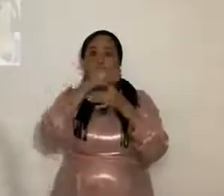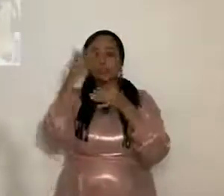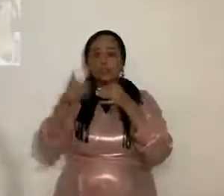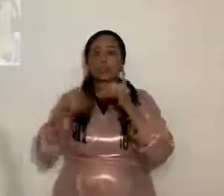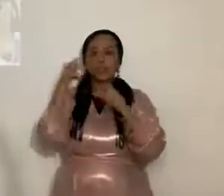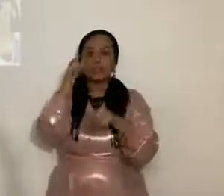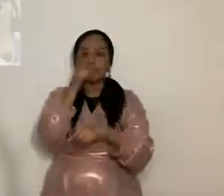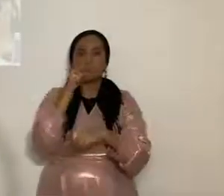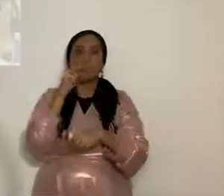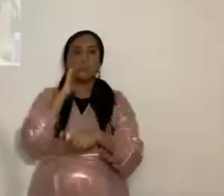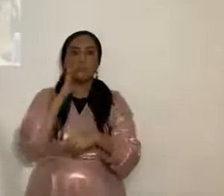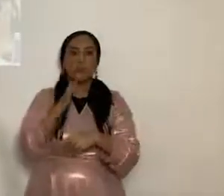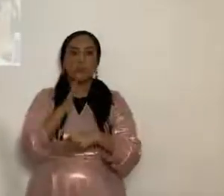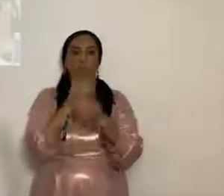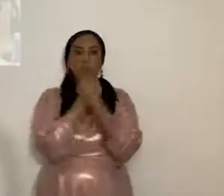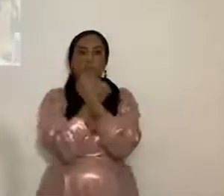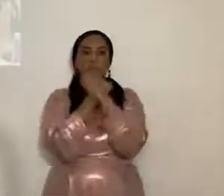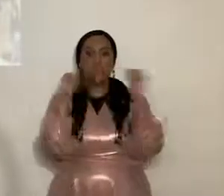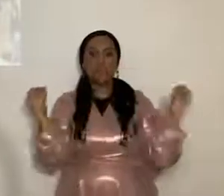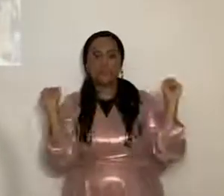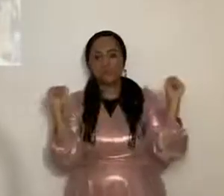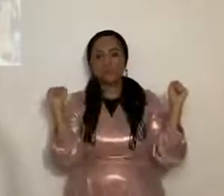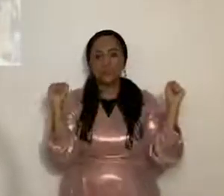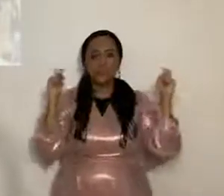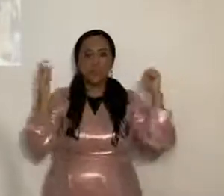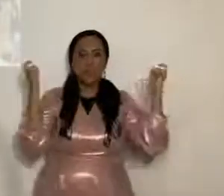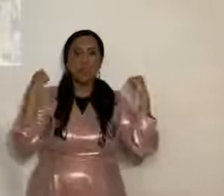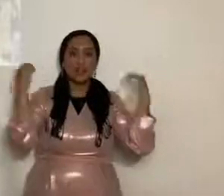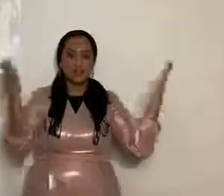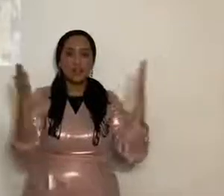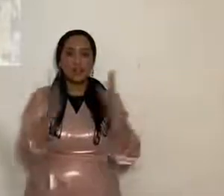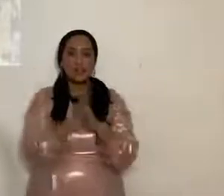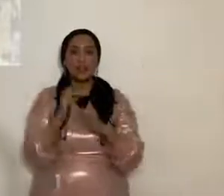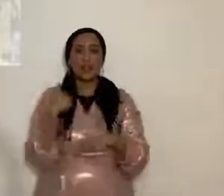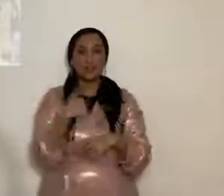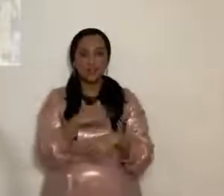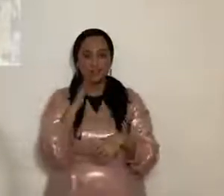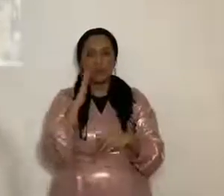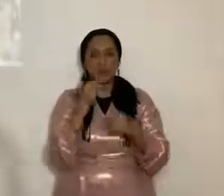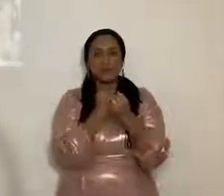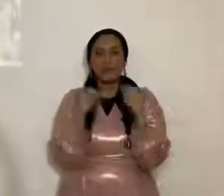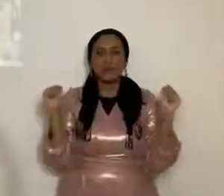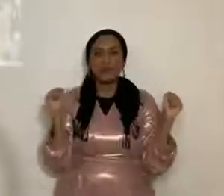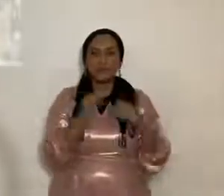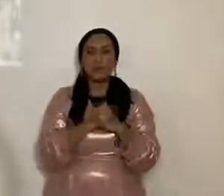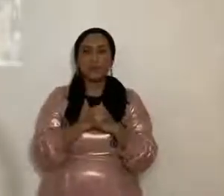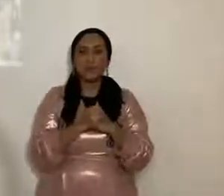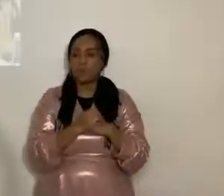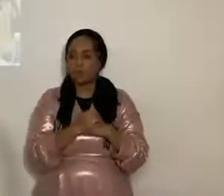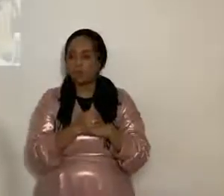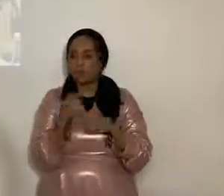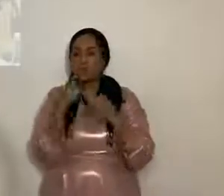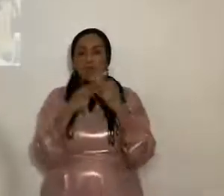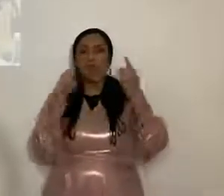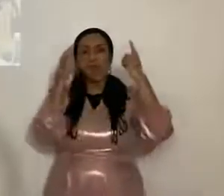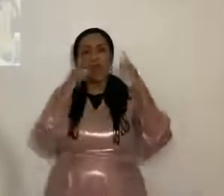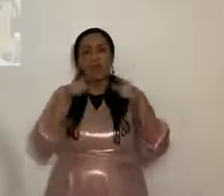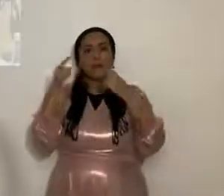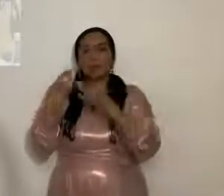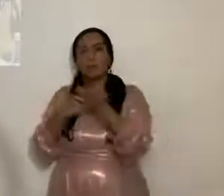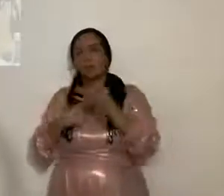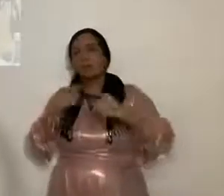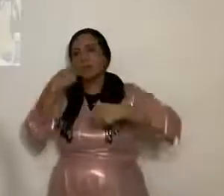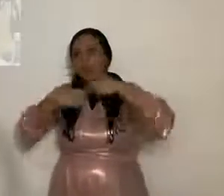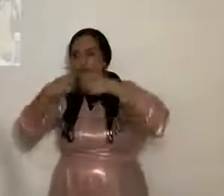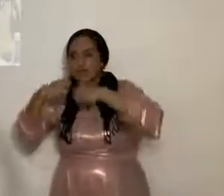fin, este será salvo. Aleluya. Seremos salvos. ¿Cuál es la consecuencia de pasar